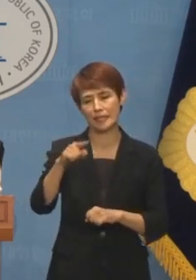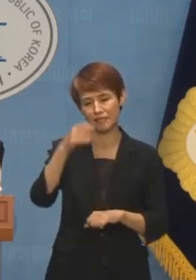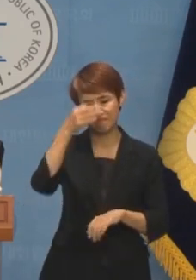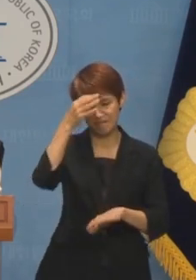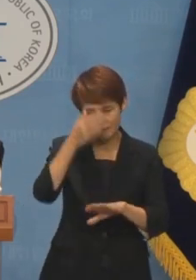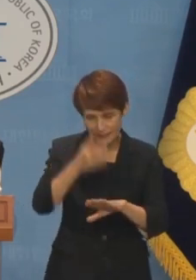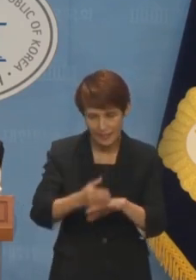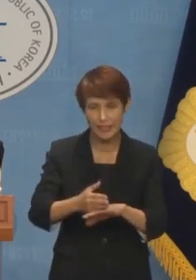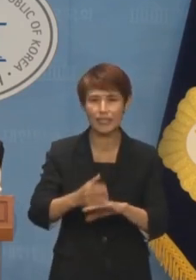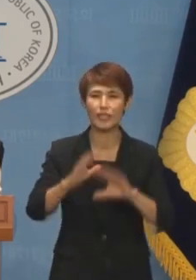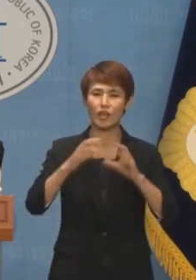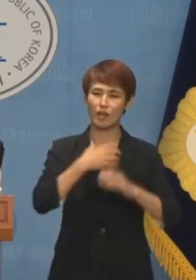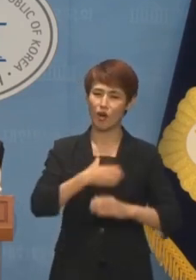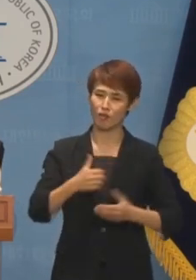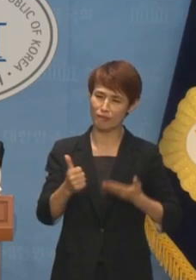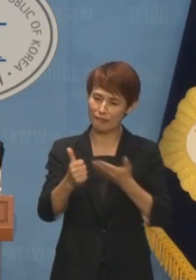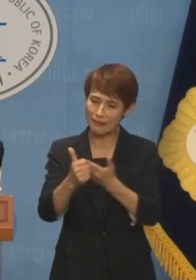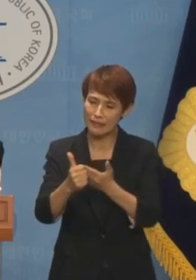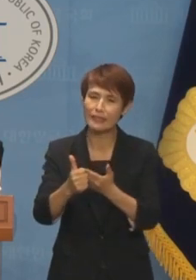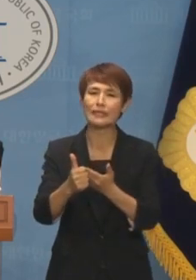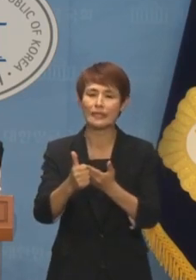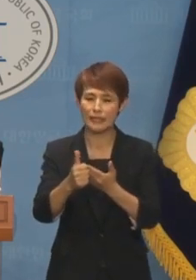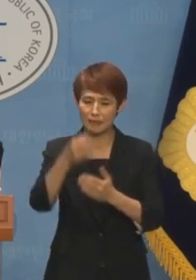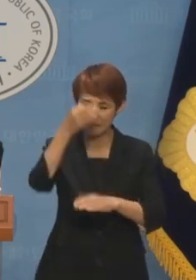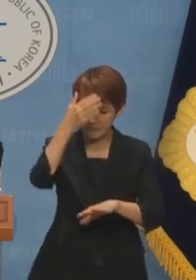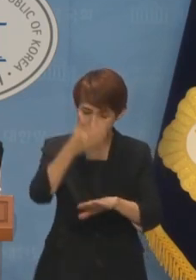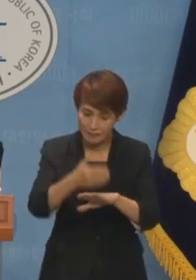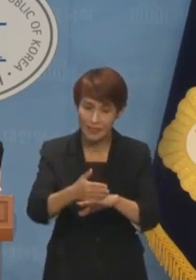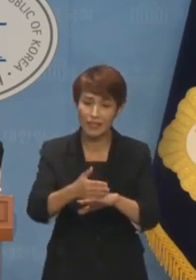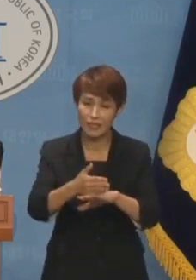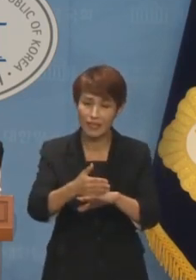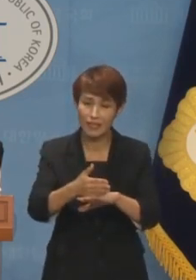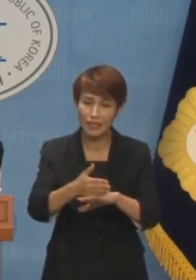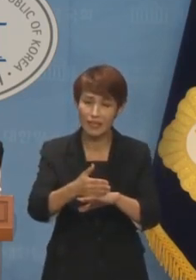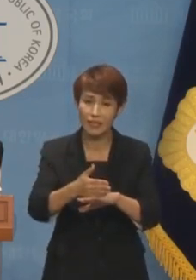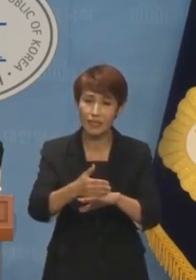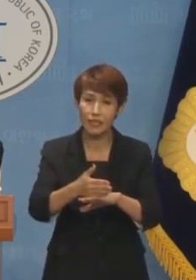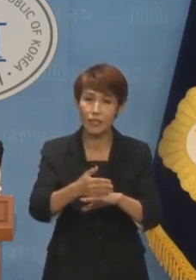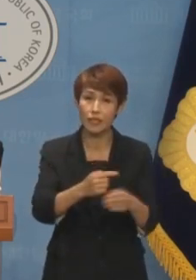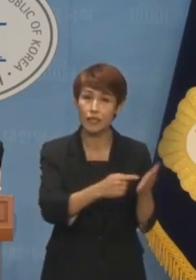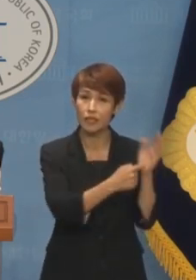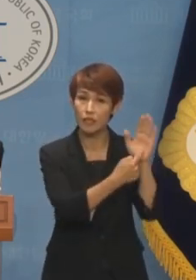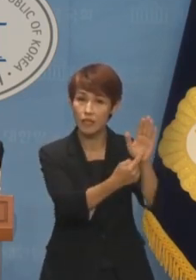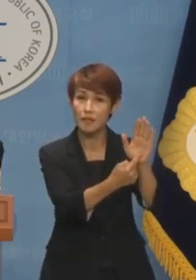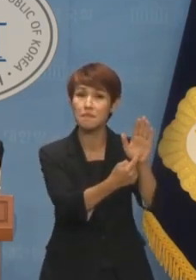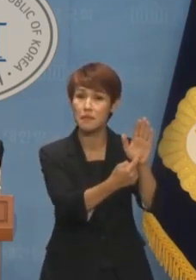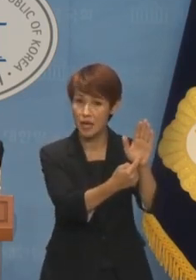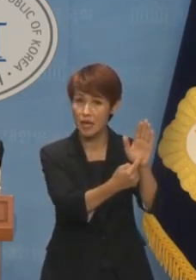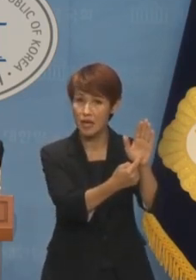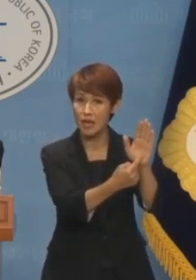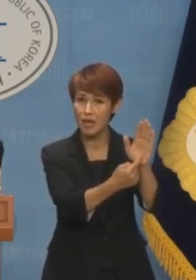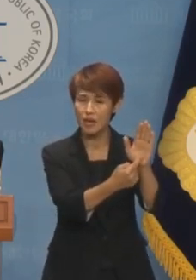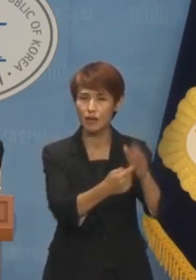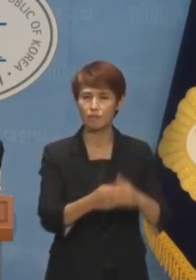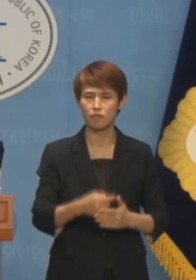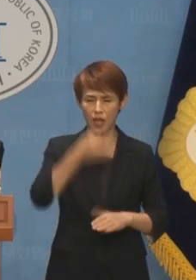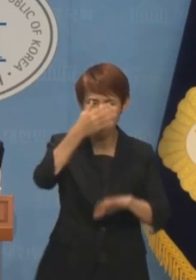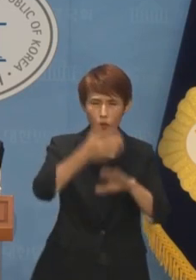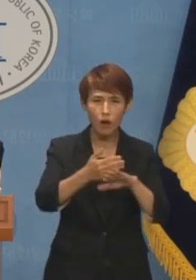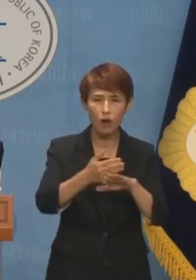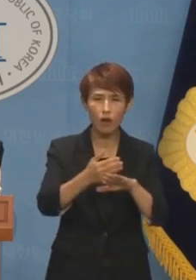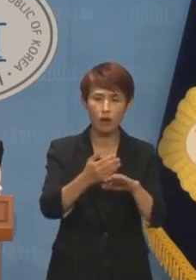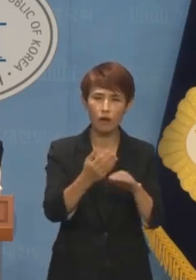처신으로 국민께 걱정 끼친 부분에 대해 사과드리고 있습니다. 라는 표현으로 누가